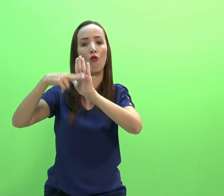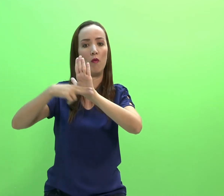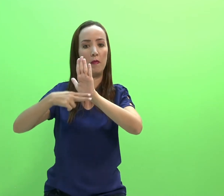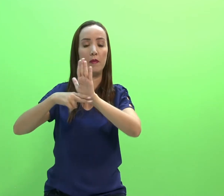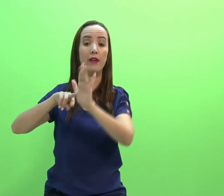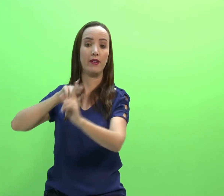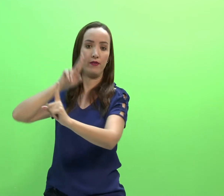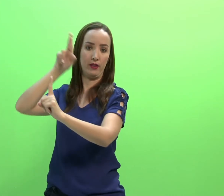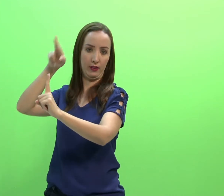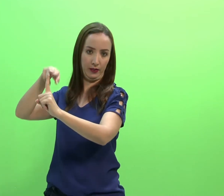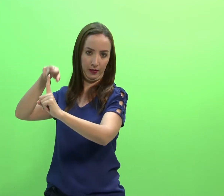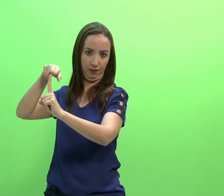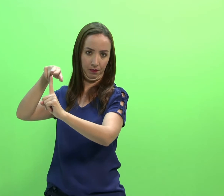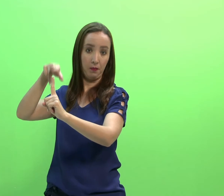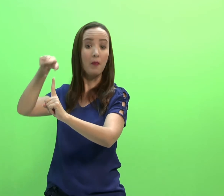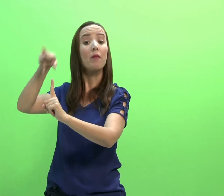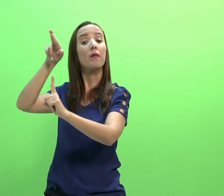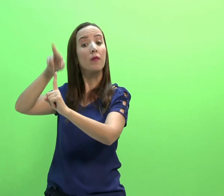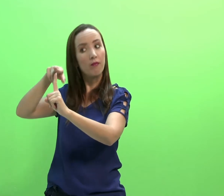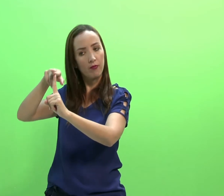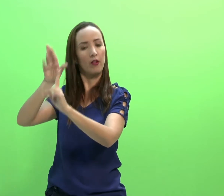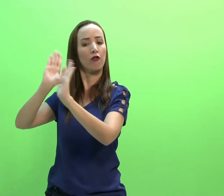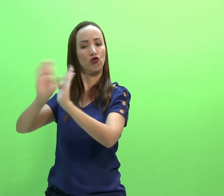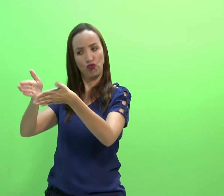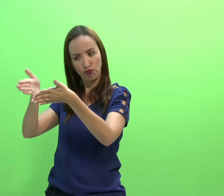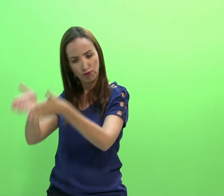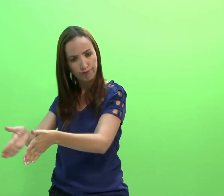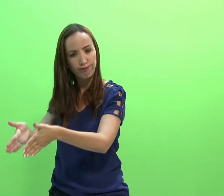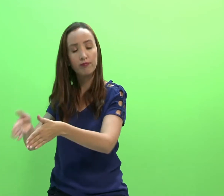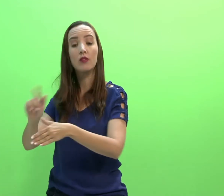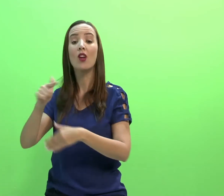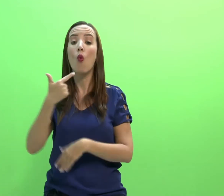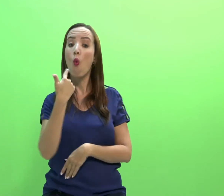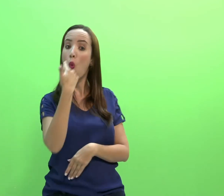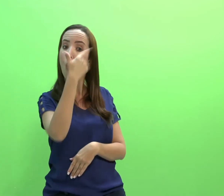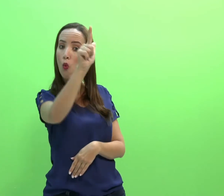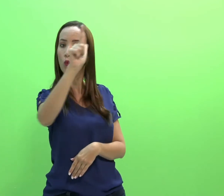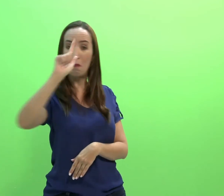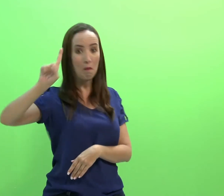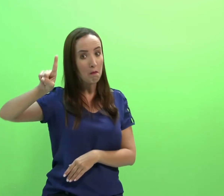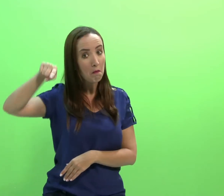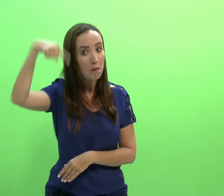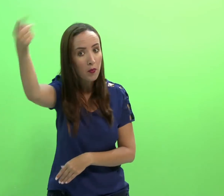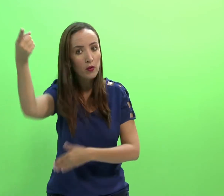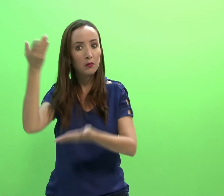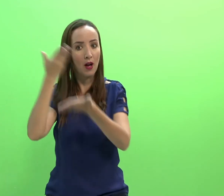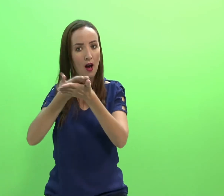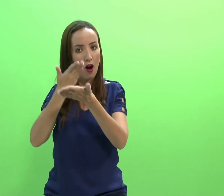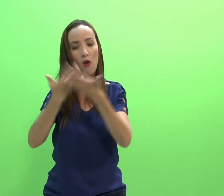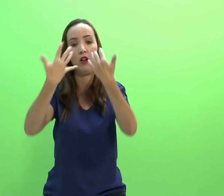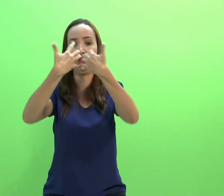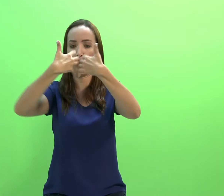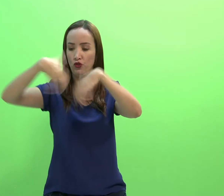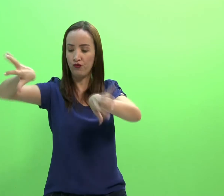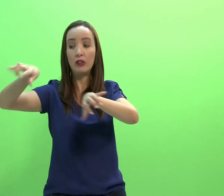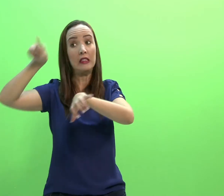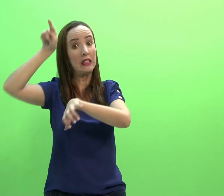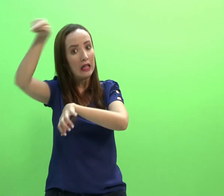focaremos nas normas para referência. Na próxima aula,